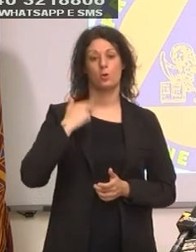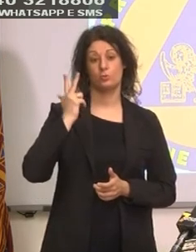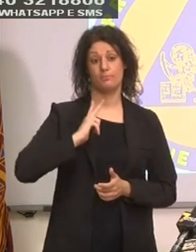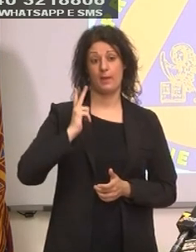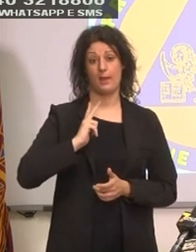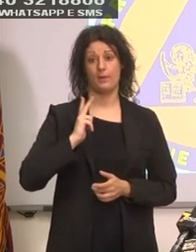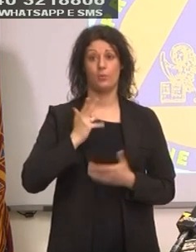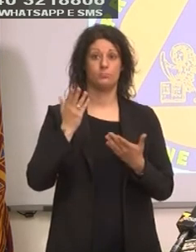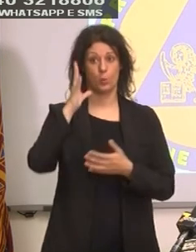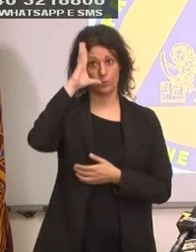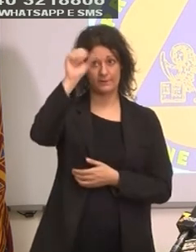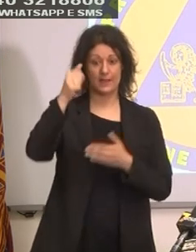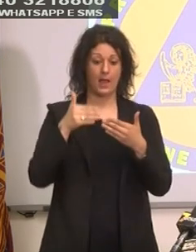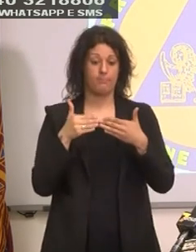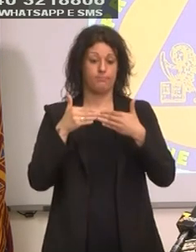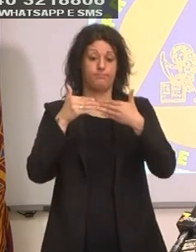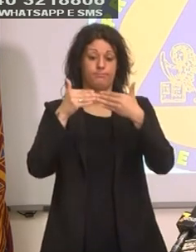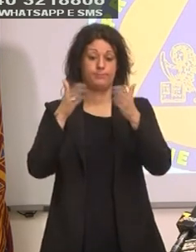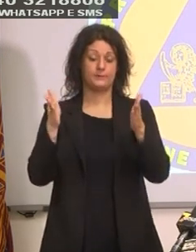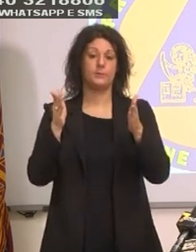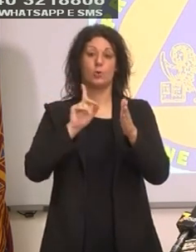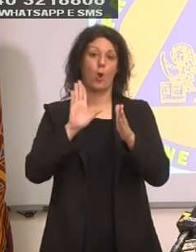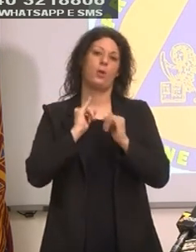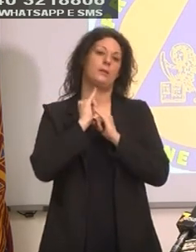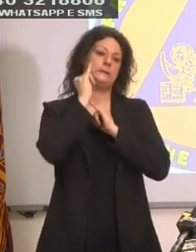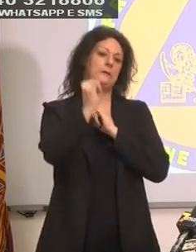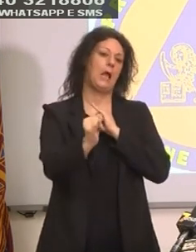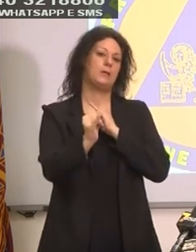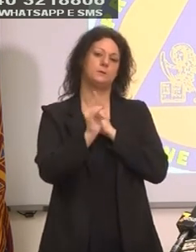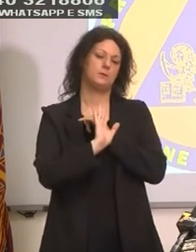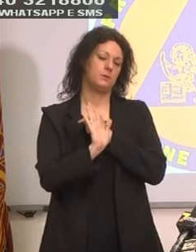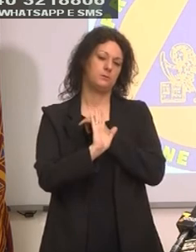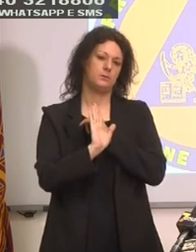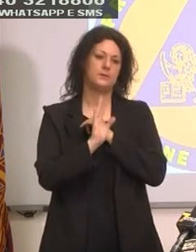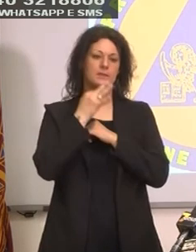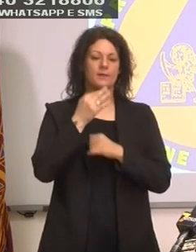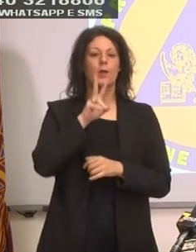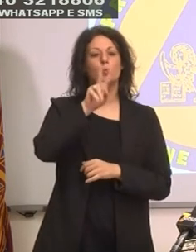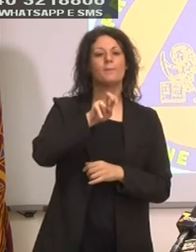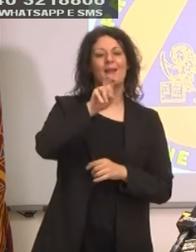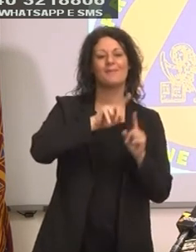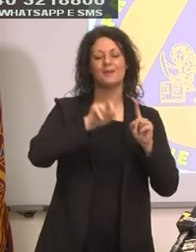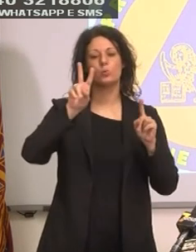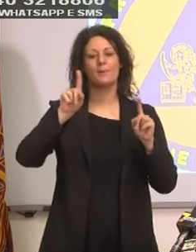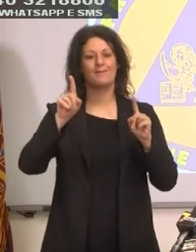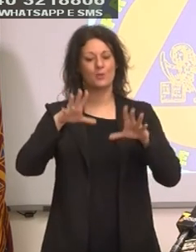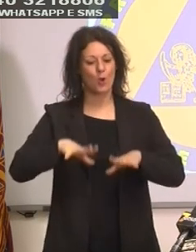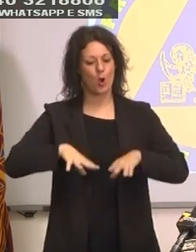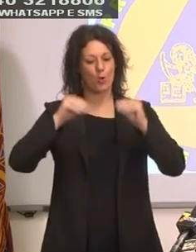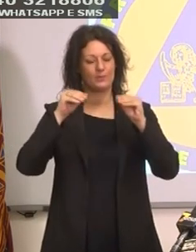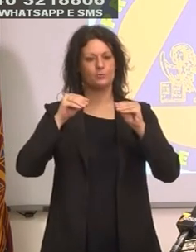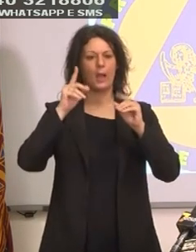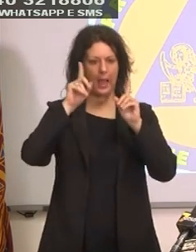accademico in maniera analogica, non in maniera digitale, cioè che l'anno accademico 2020-2021 sia un anno accademico anche a